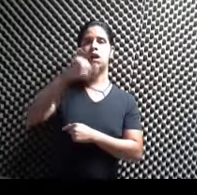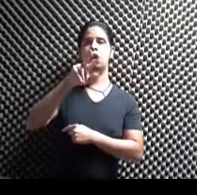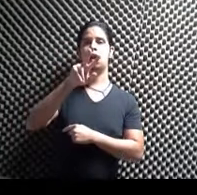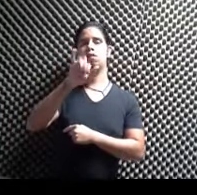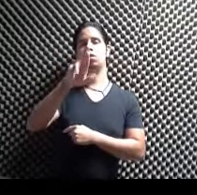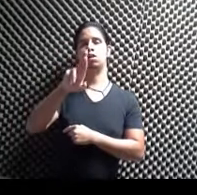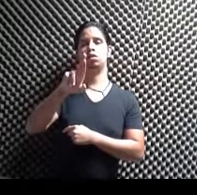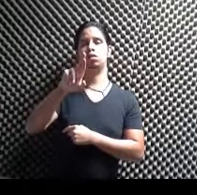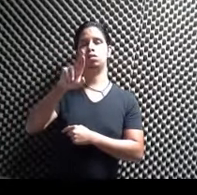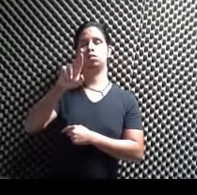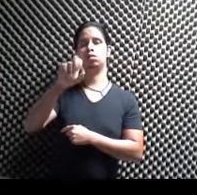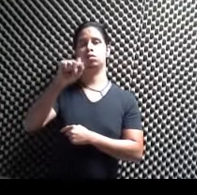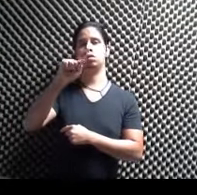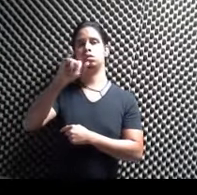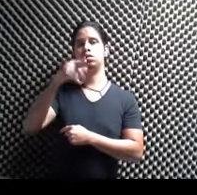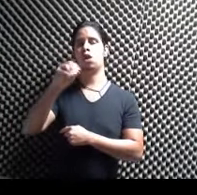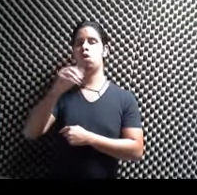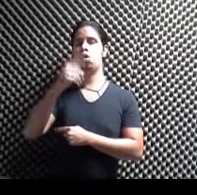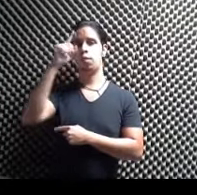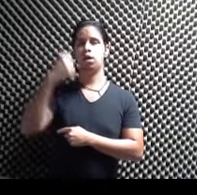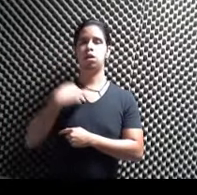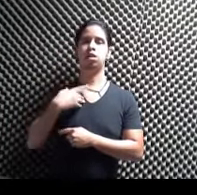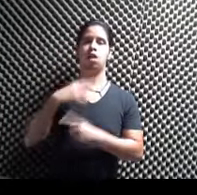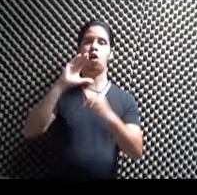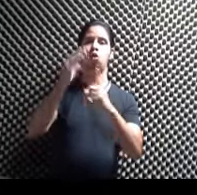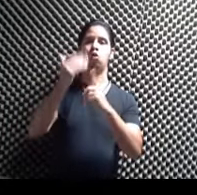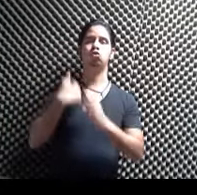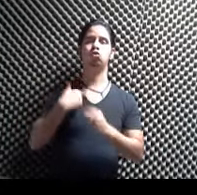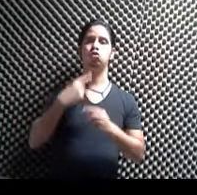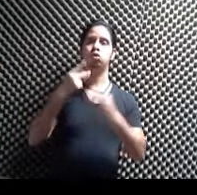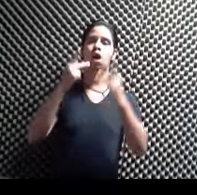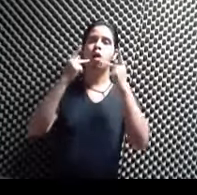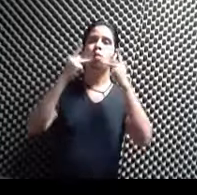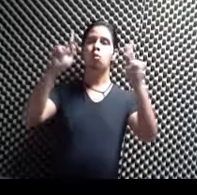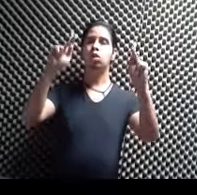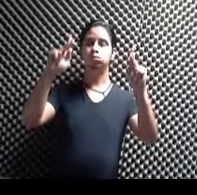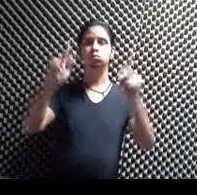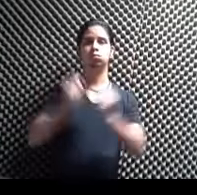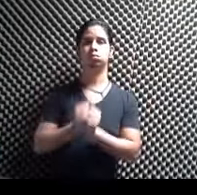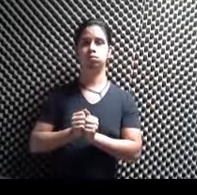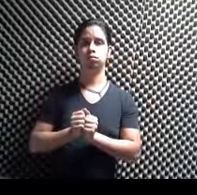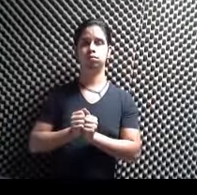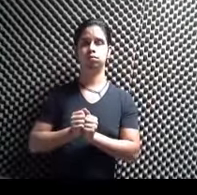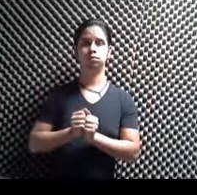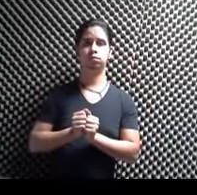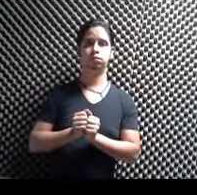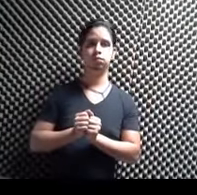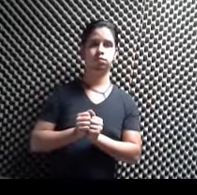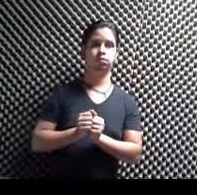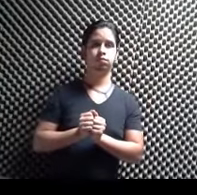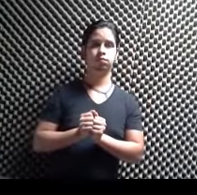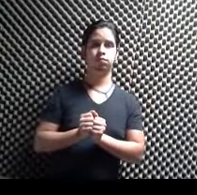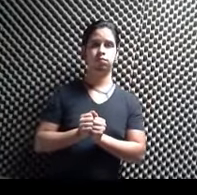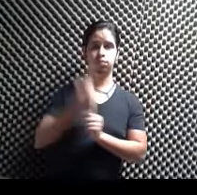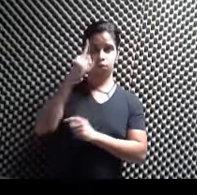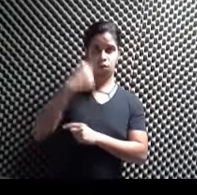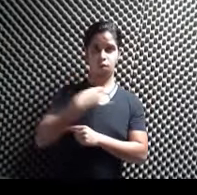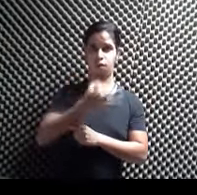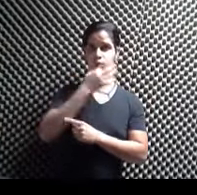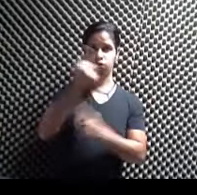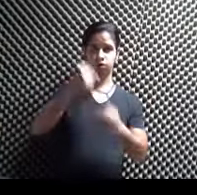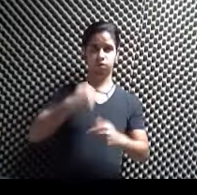para la Cultura Popular, que la va a decir, trivia. A mí bien me dejan cargado. Siempre con poquito tiempo. Mira, ahí tiene un montón de cosas. Pero bueno, que bregue. Ahí viene.